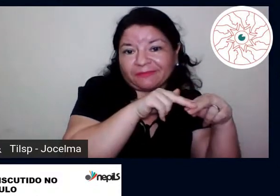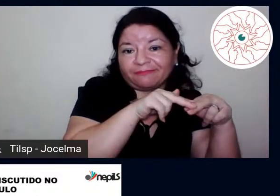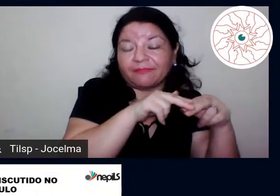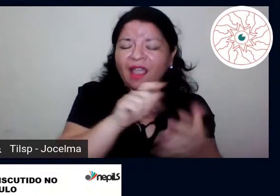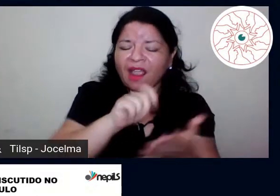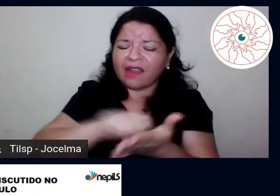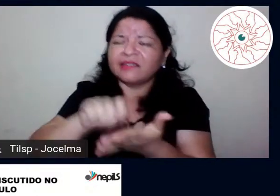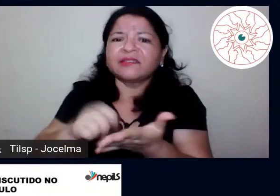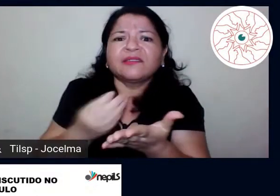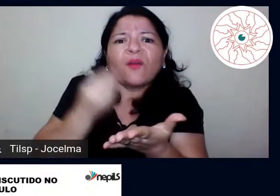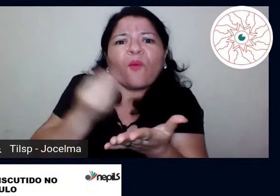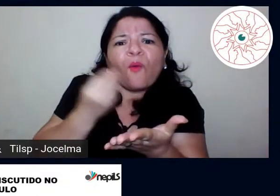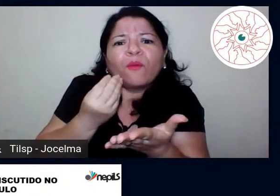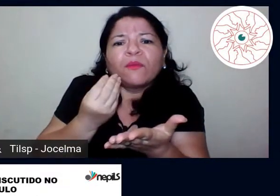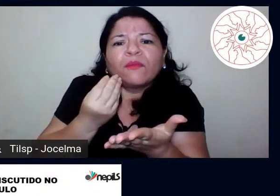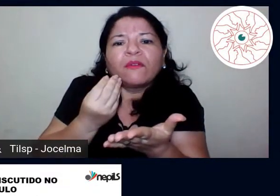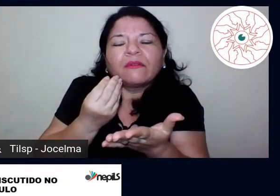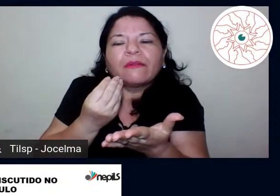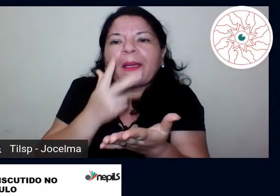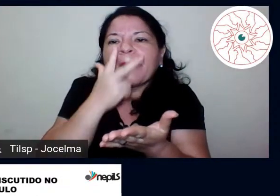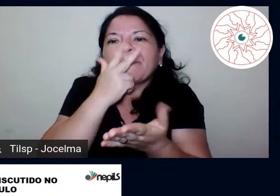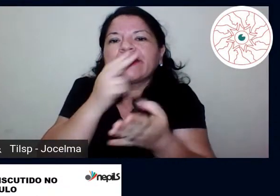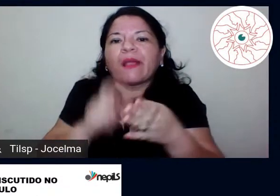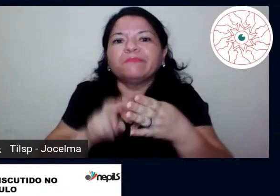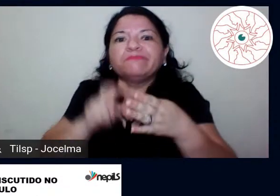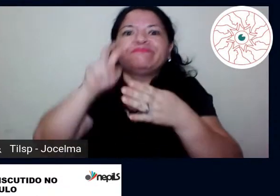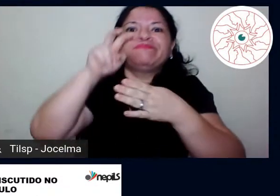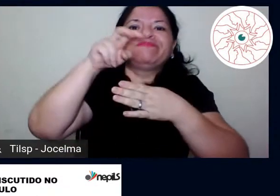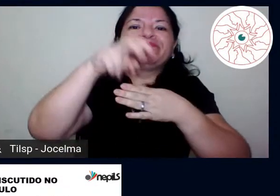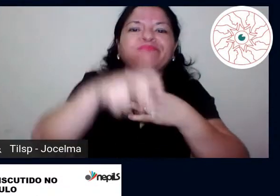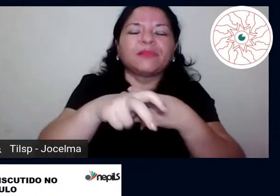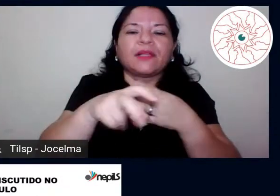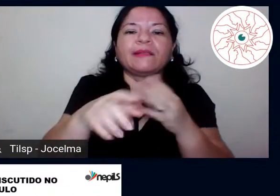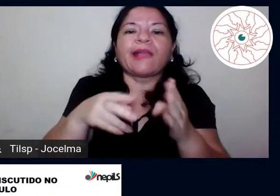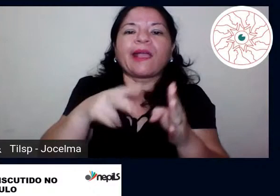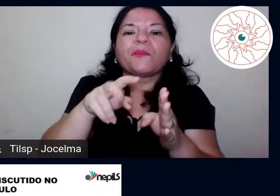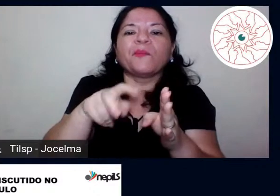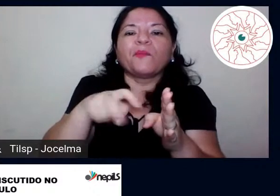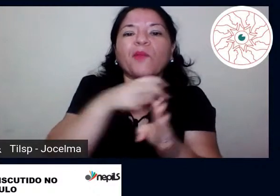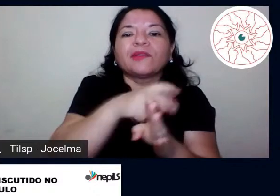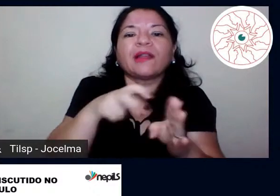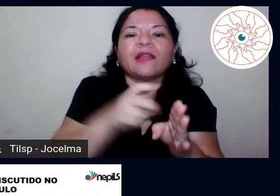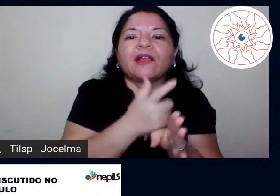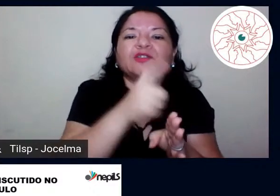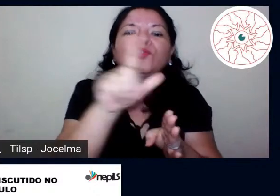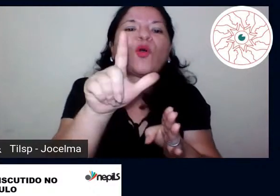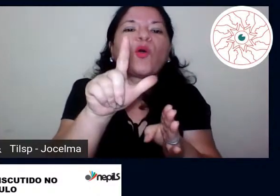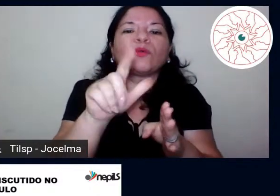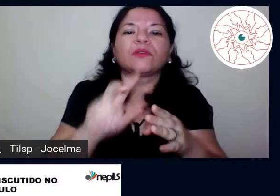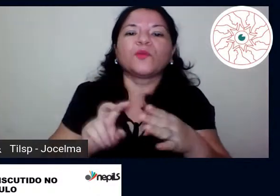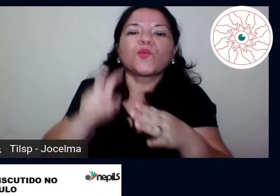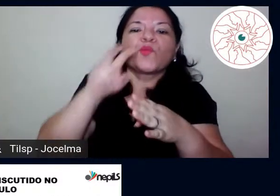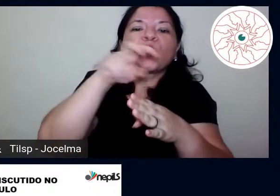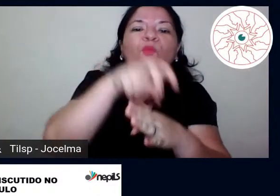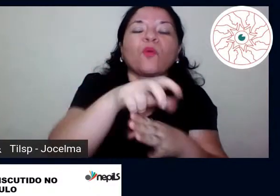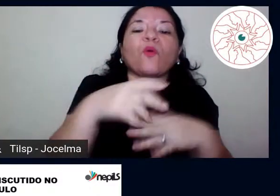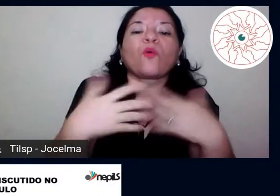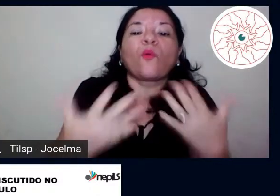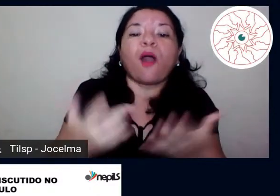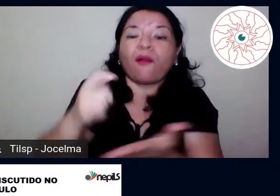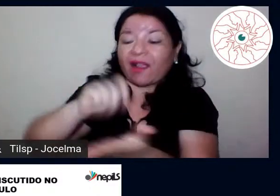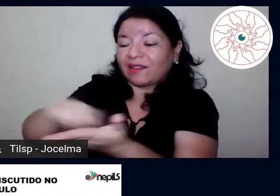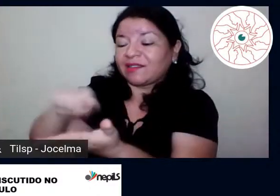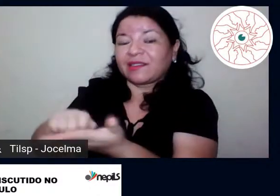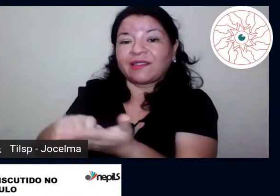a saltar duas outras modalidades e direto para a modalidade escrita de